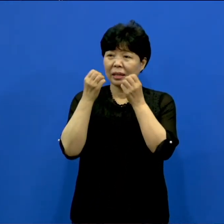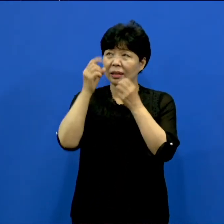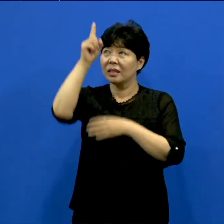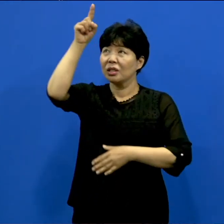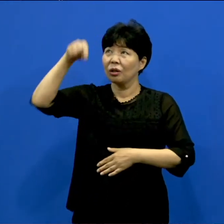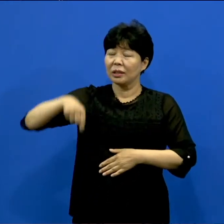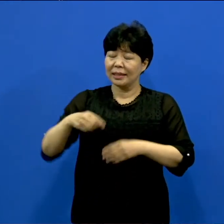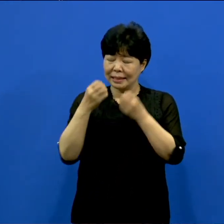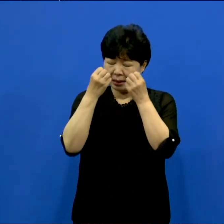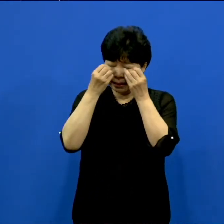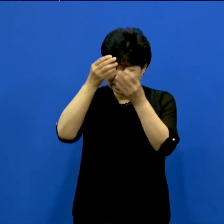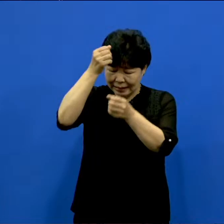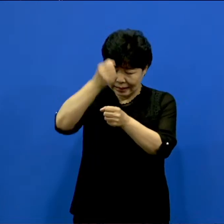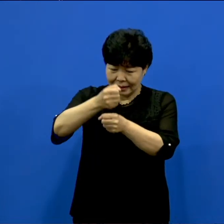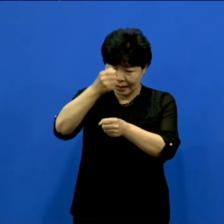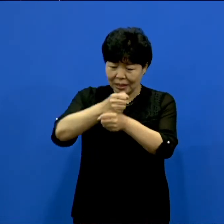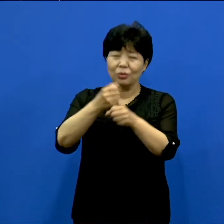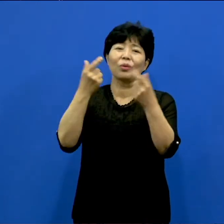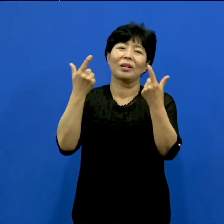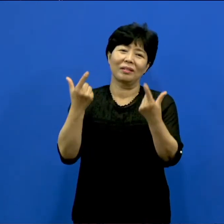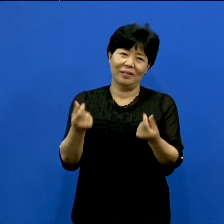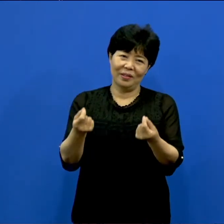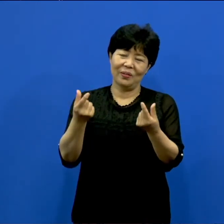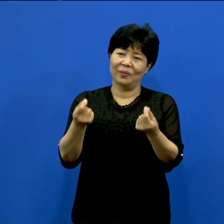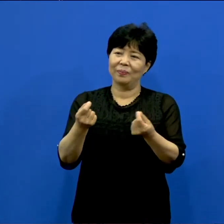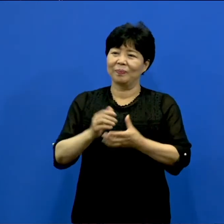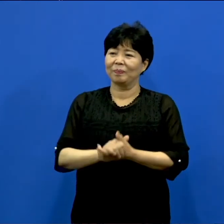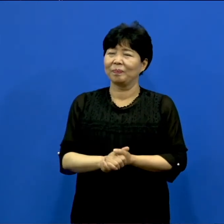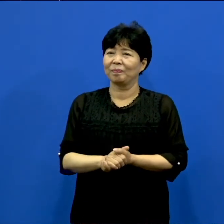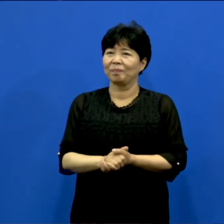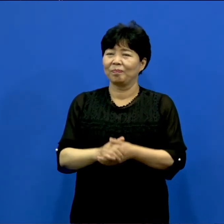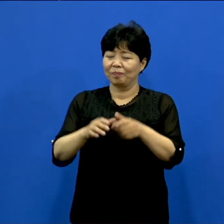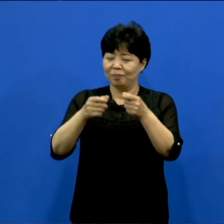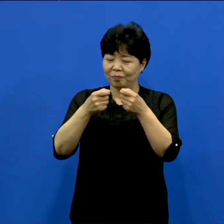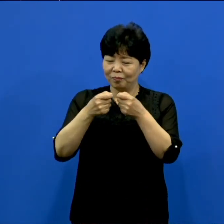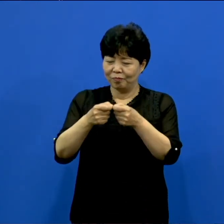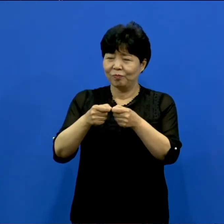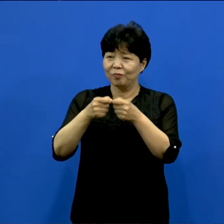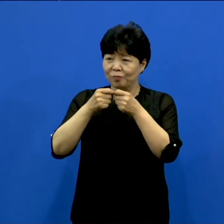말씀을 순종할 때 그 말씀이 실제화되고 구체화되고